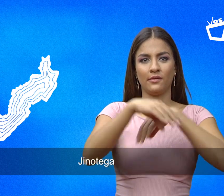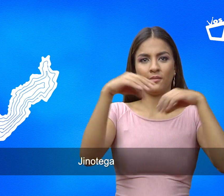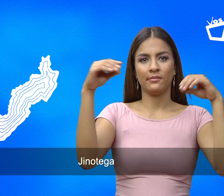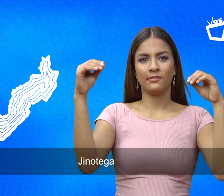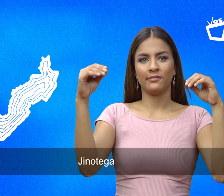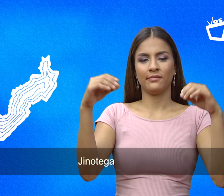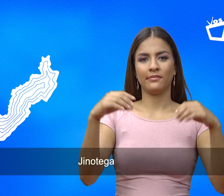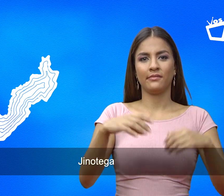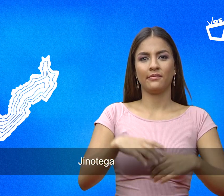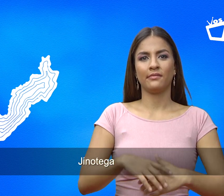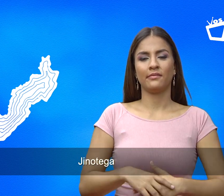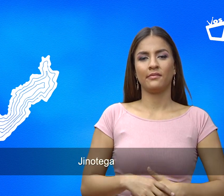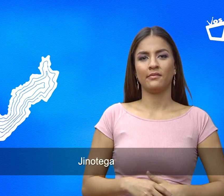y no tenga